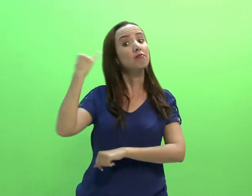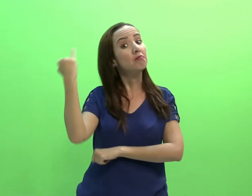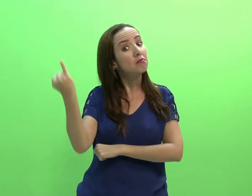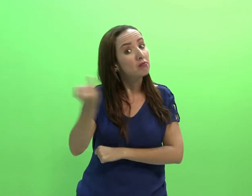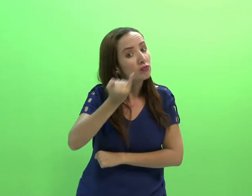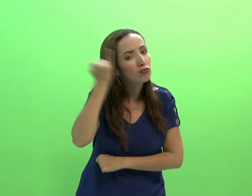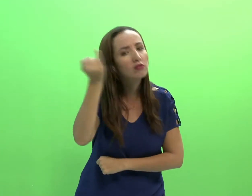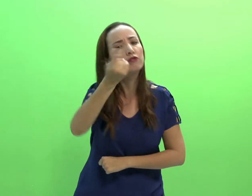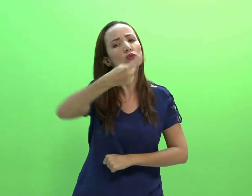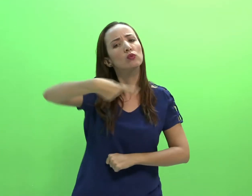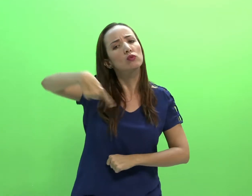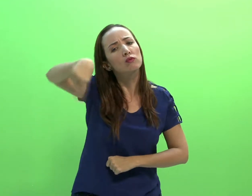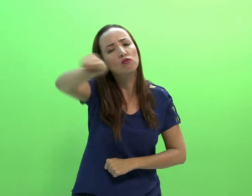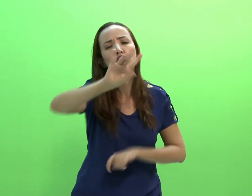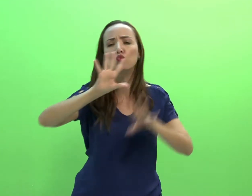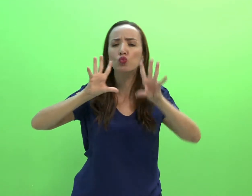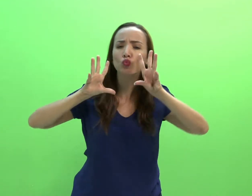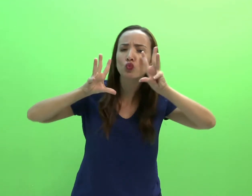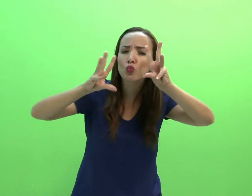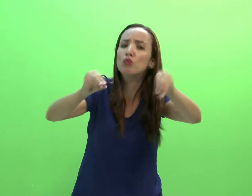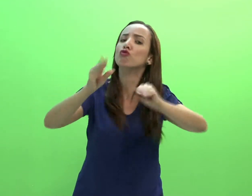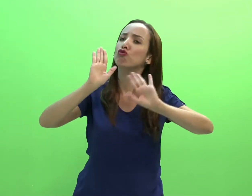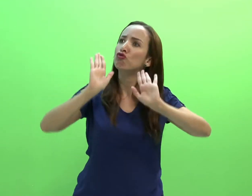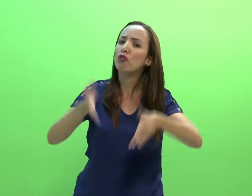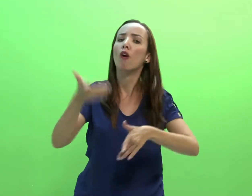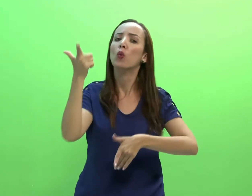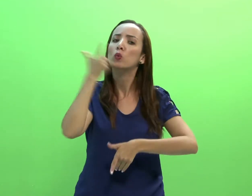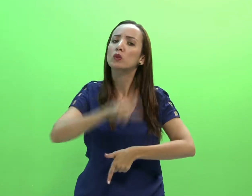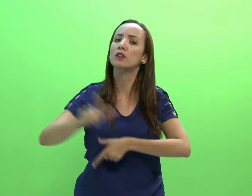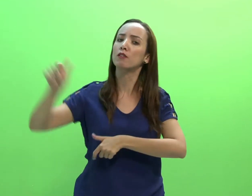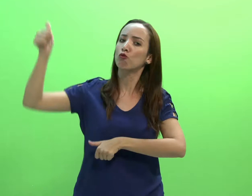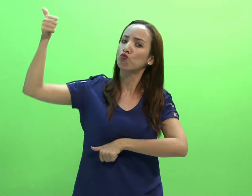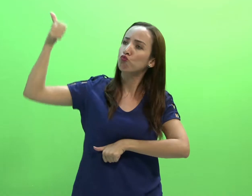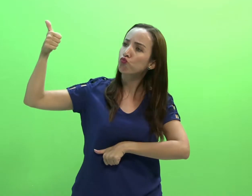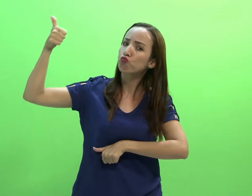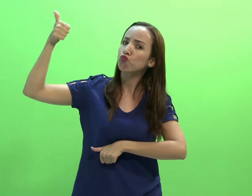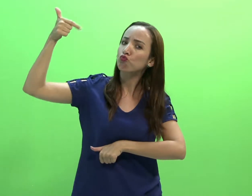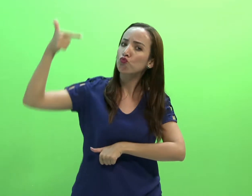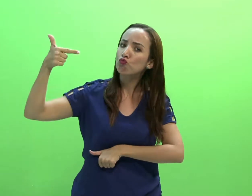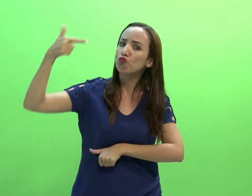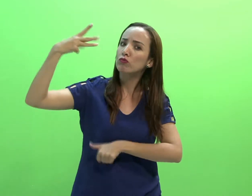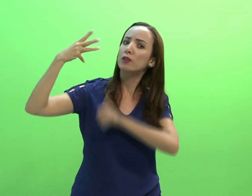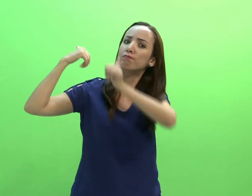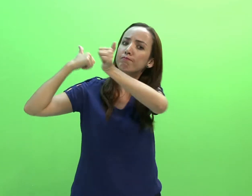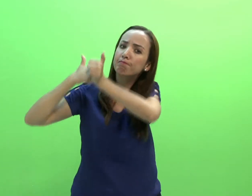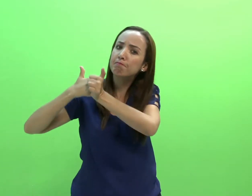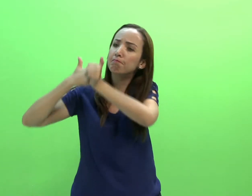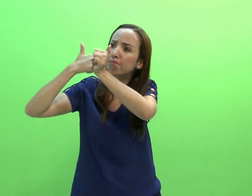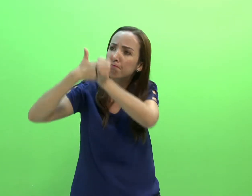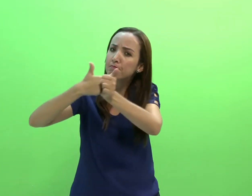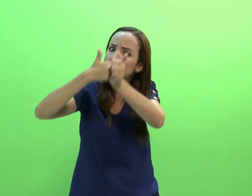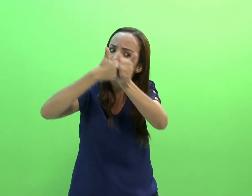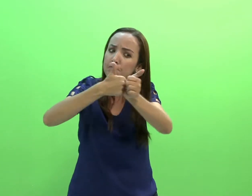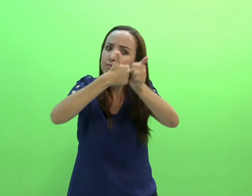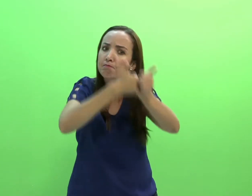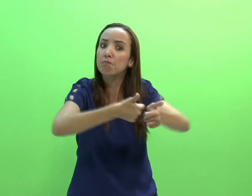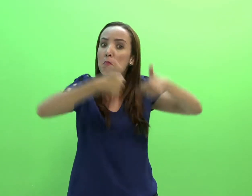Aqui explicaremos a nossa última unidade, mas é importante que todos acompanhem a aula 1, 2,